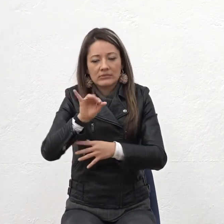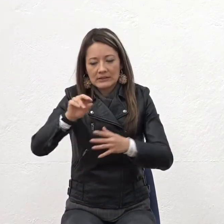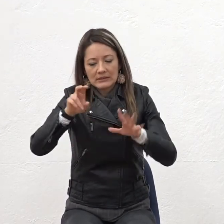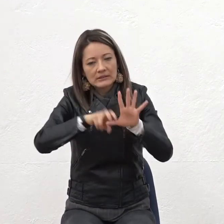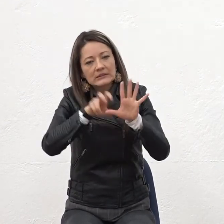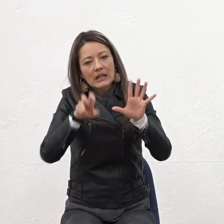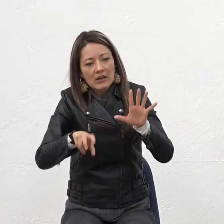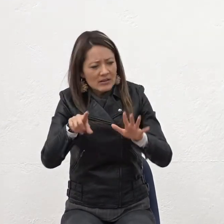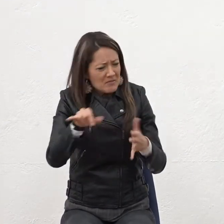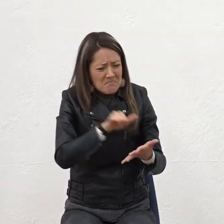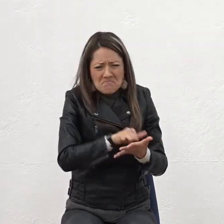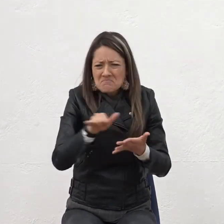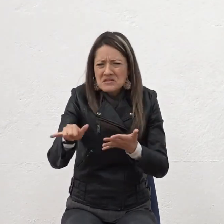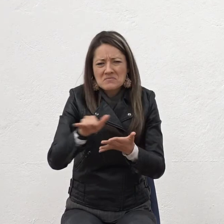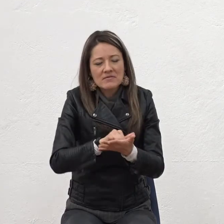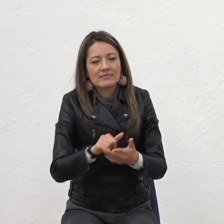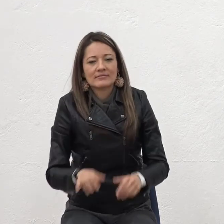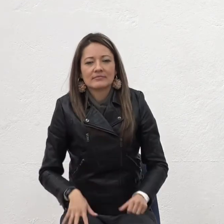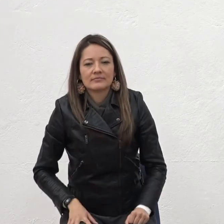es esto.